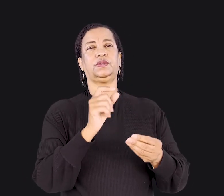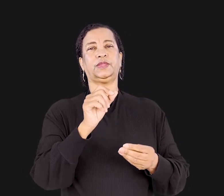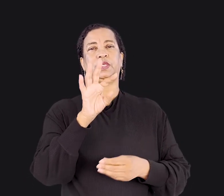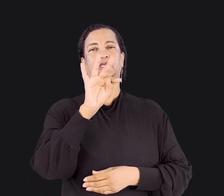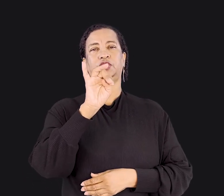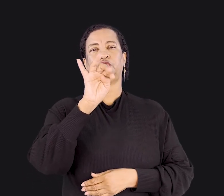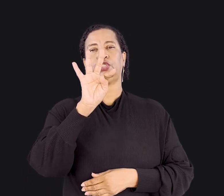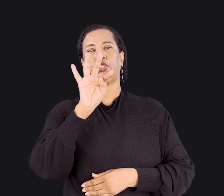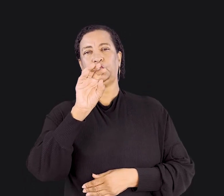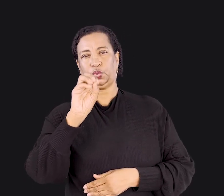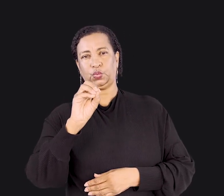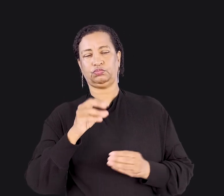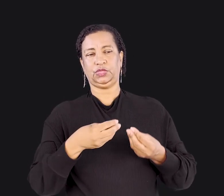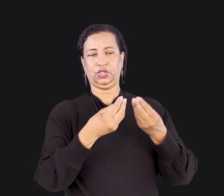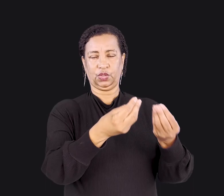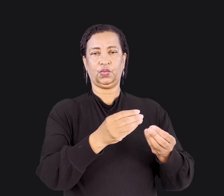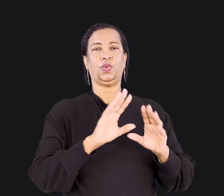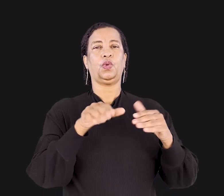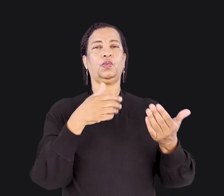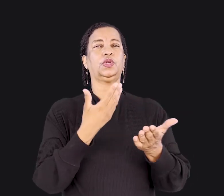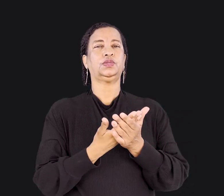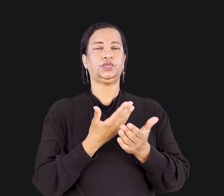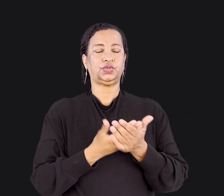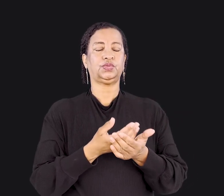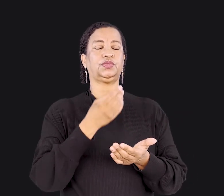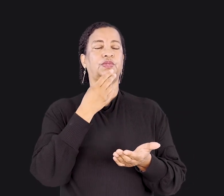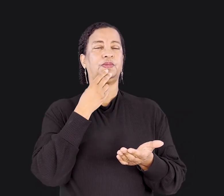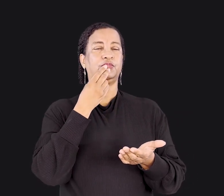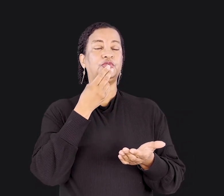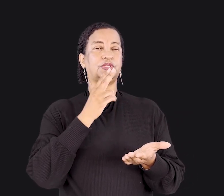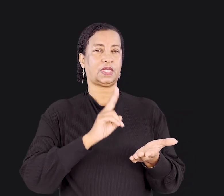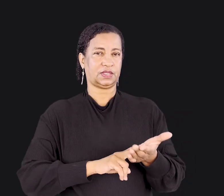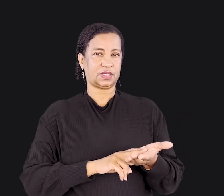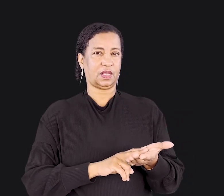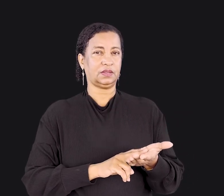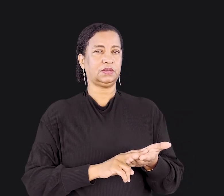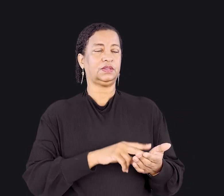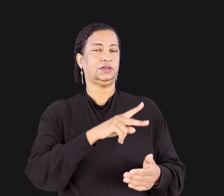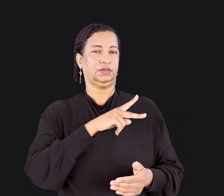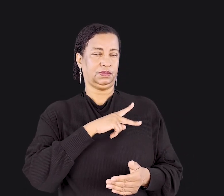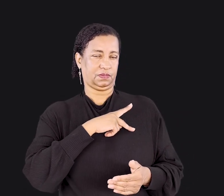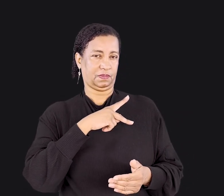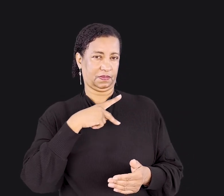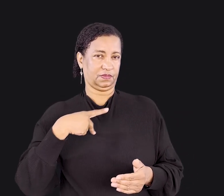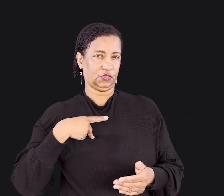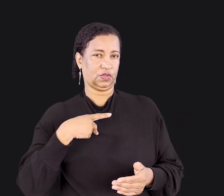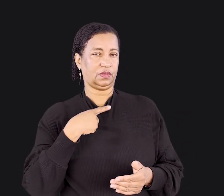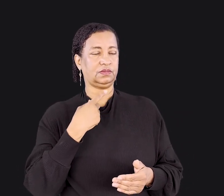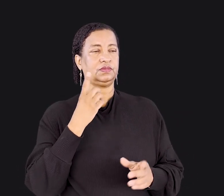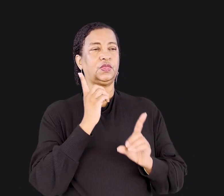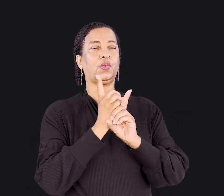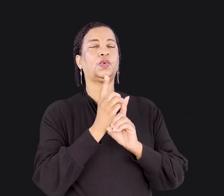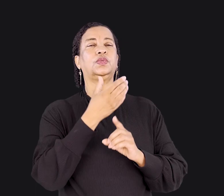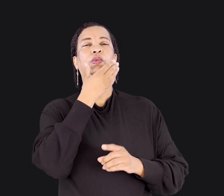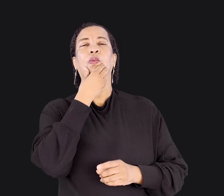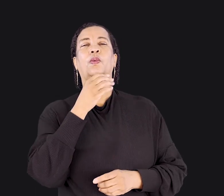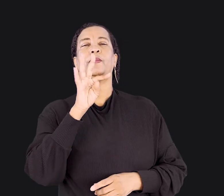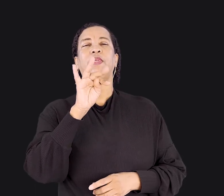Tito. Quando estudamos as epístolas pastorais, nos deparamos com este homem, chamado Tito. Diferente de